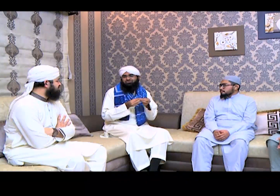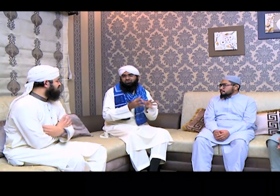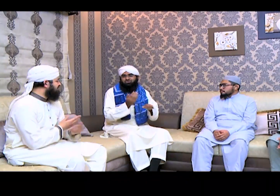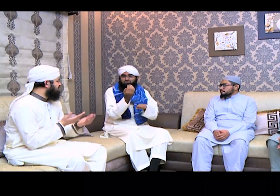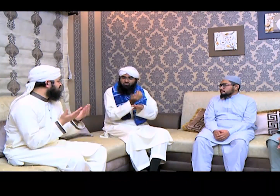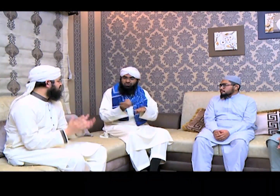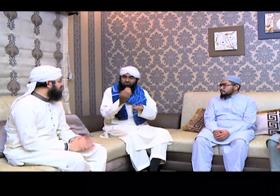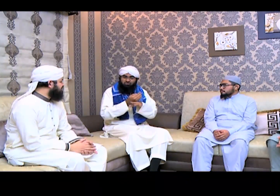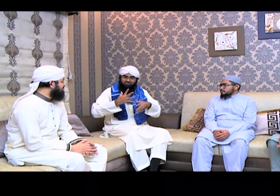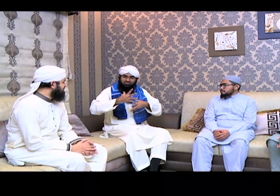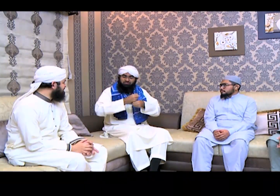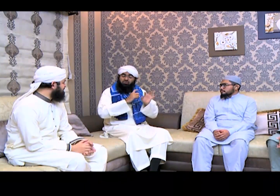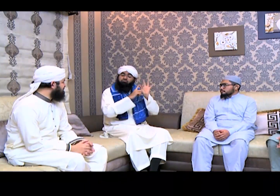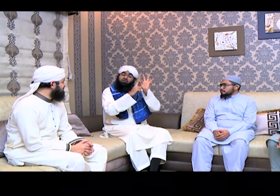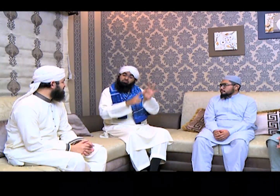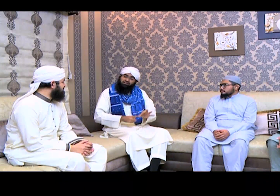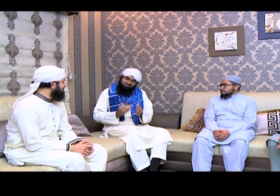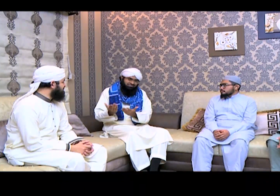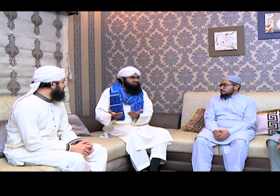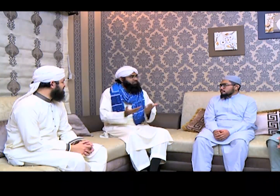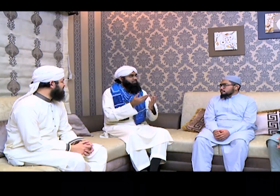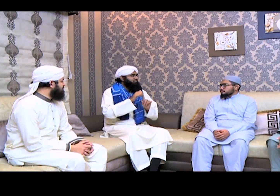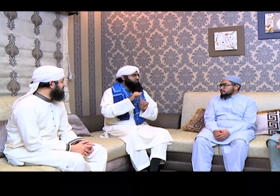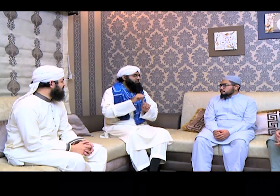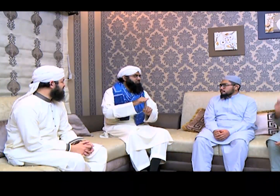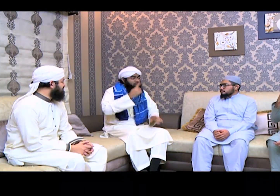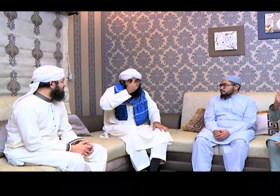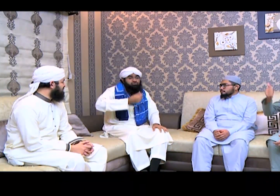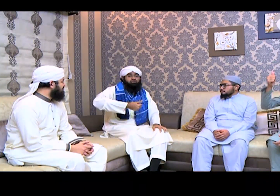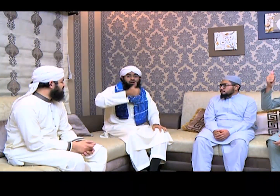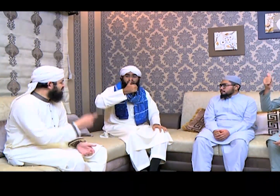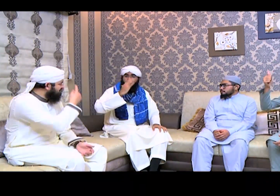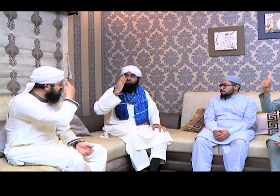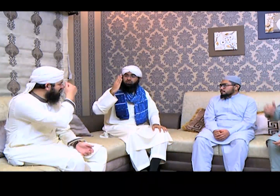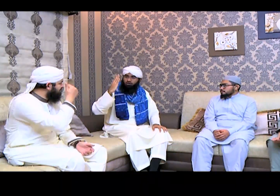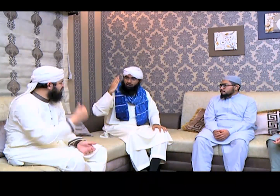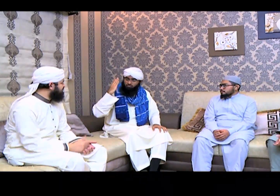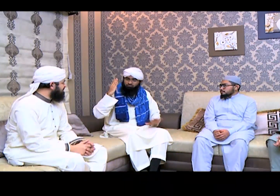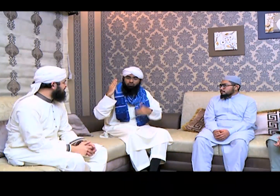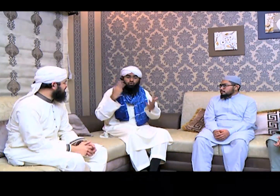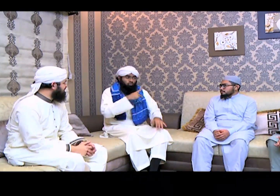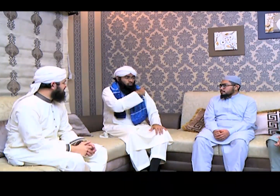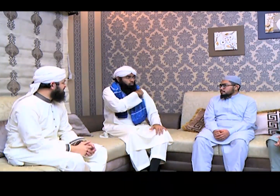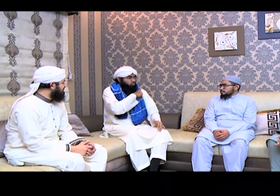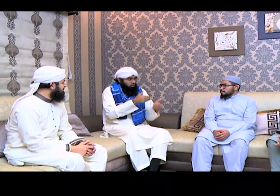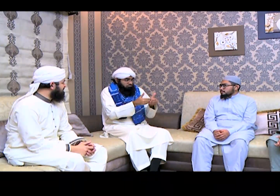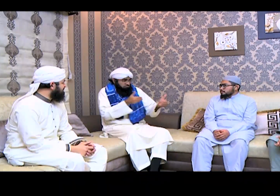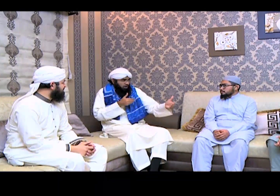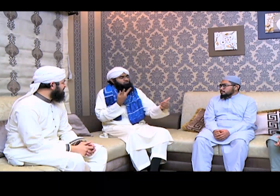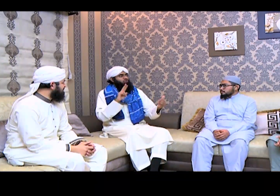وار اجتماعات میں پابندی کے ساتھ شرکت کرتے رہیں، تو انشاءاللہ نیکیاں کرنا اور گناہوں سے بچنا ہمارے لیے بہت